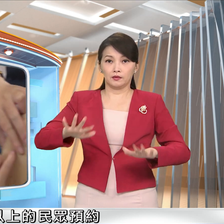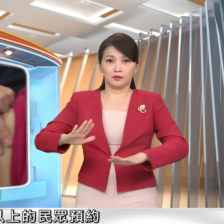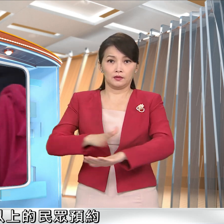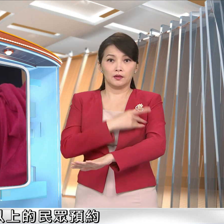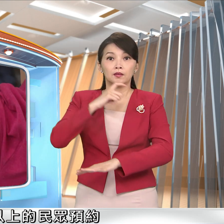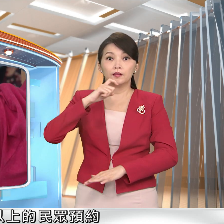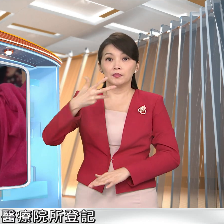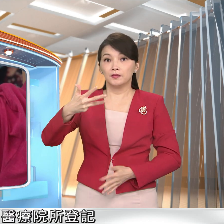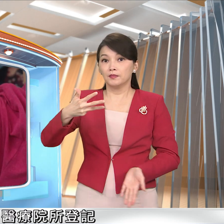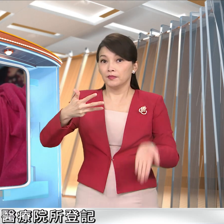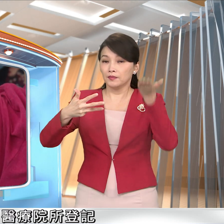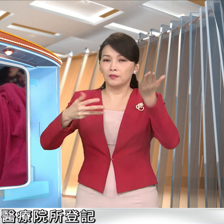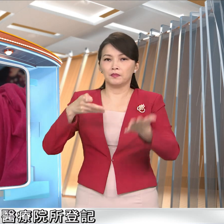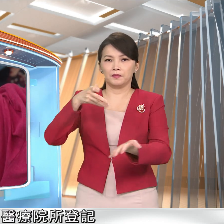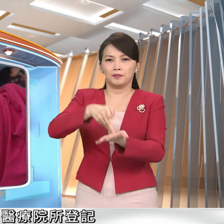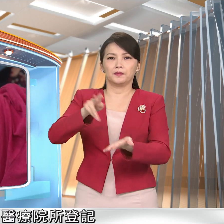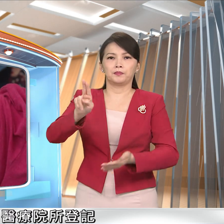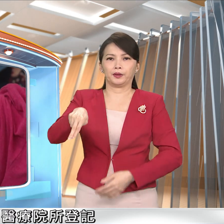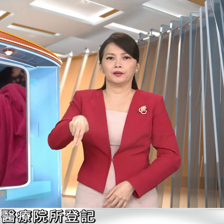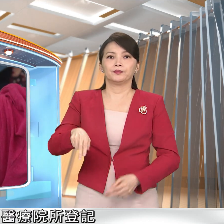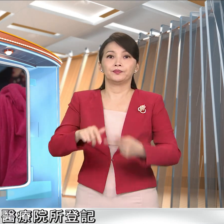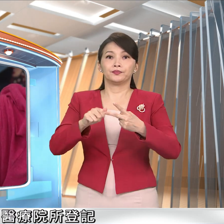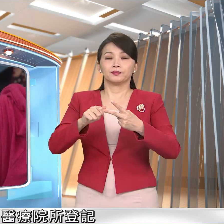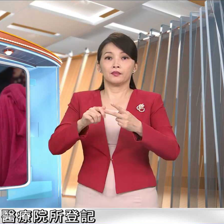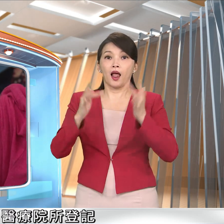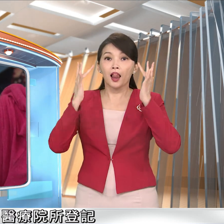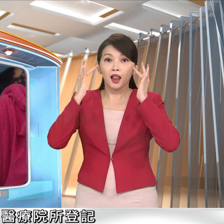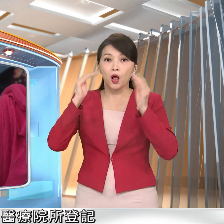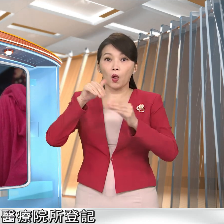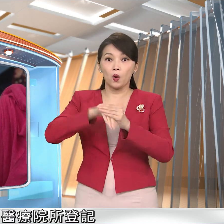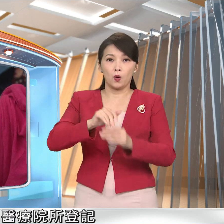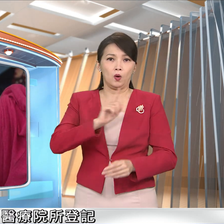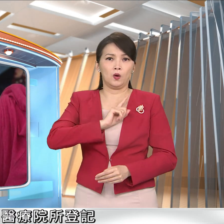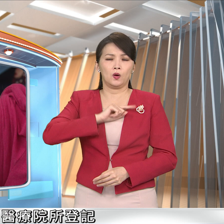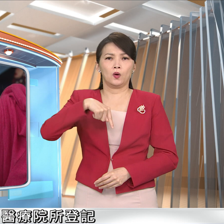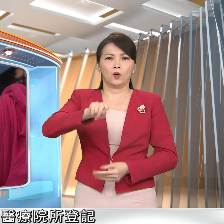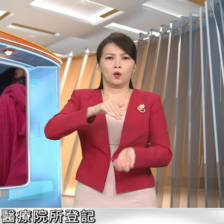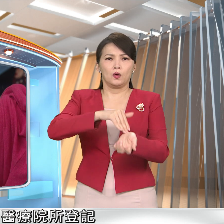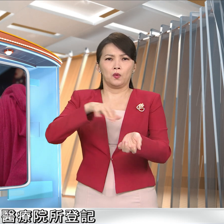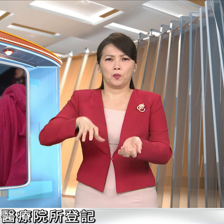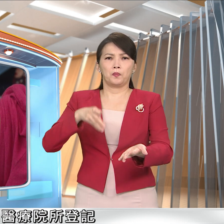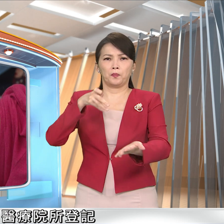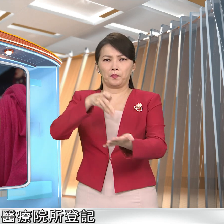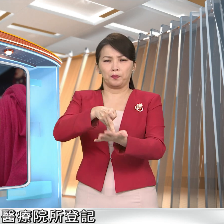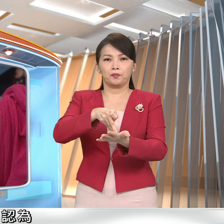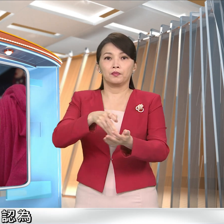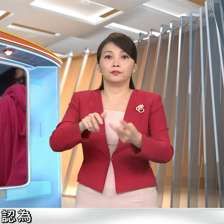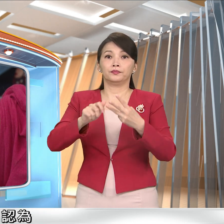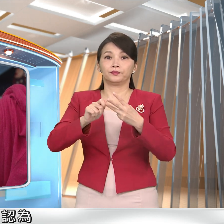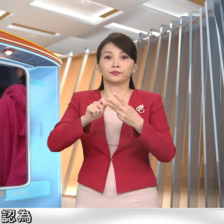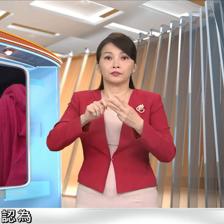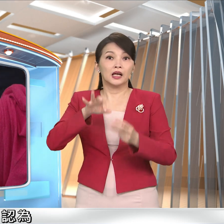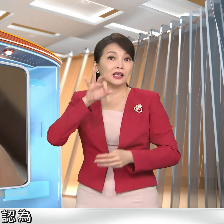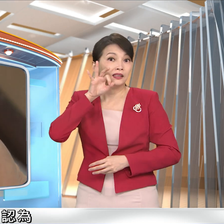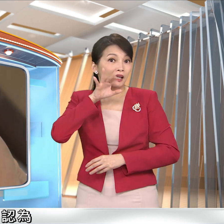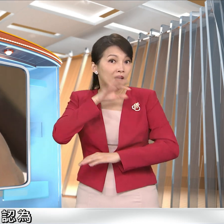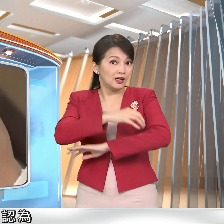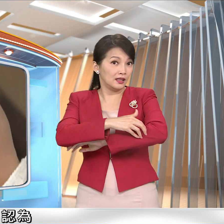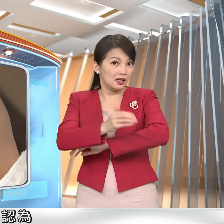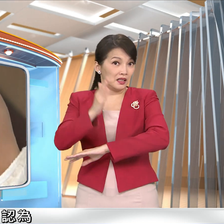约，而南投则是要到医疗院所来登记。至于彰化县政府则